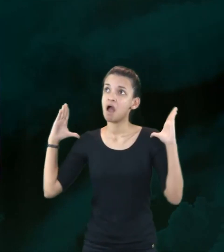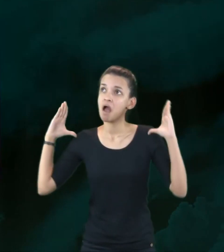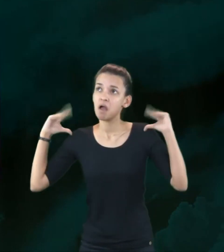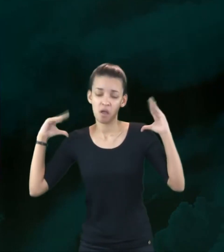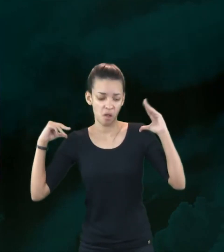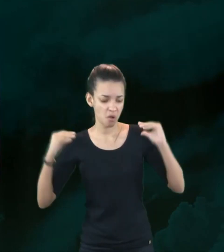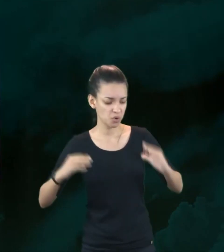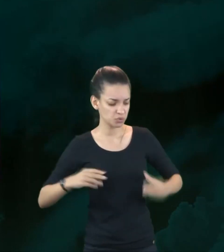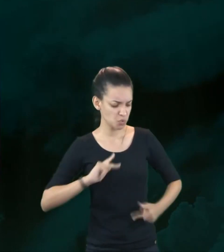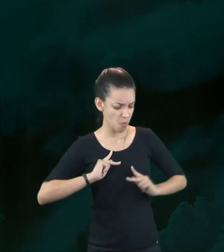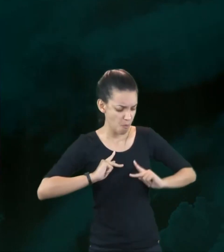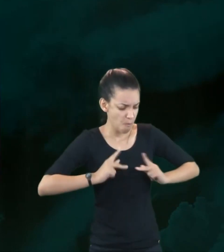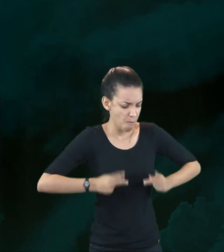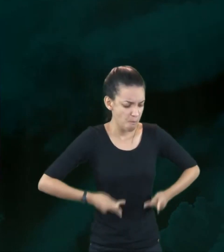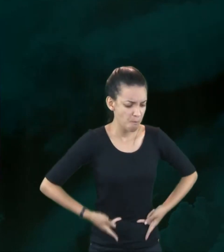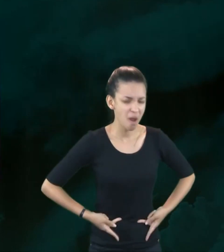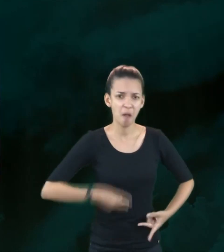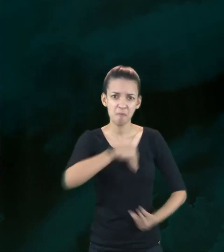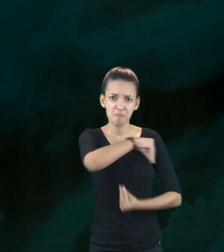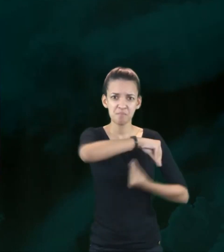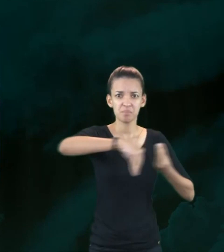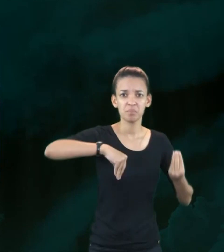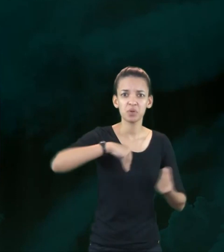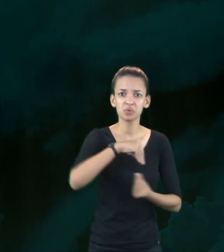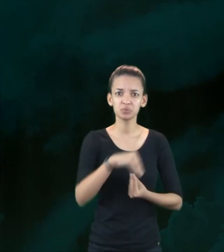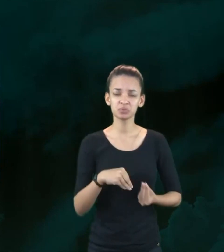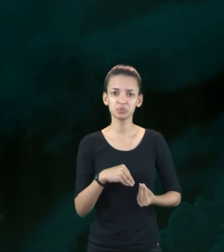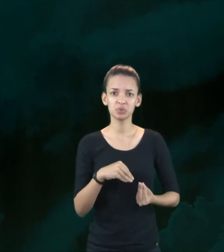chegar essa noite. Visa a